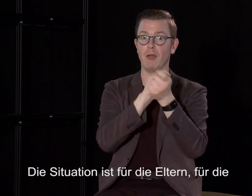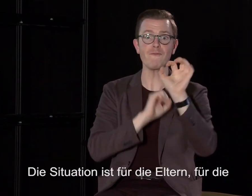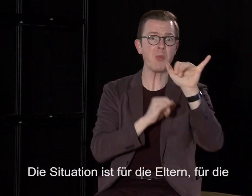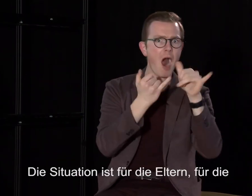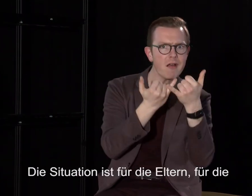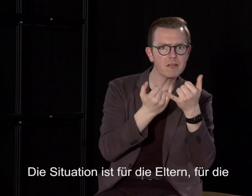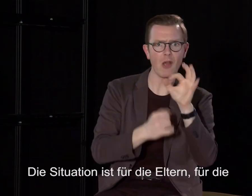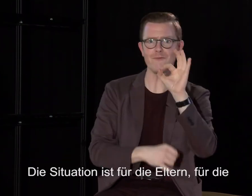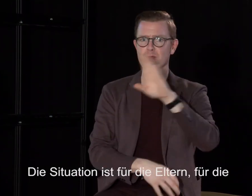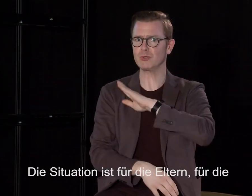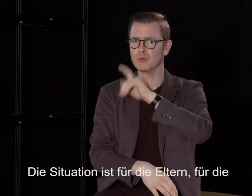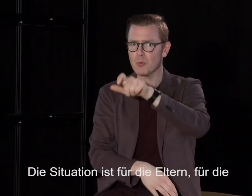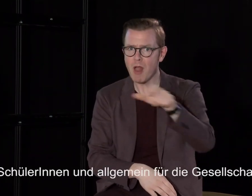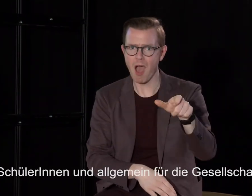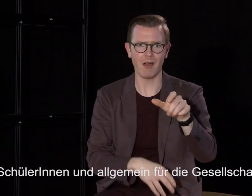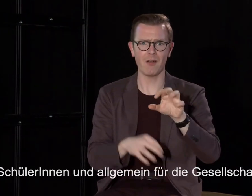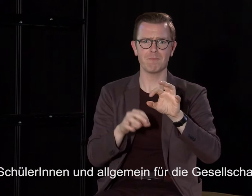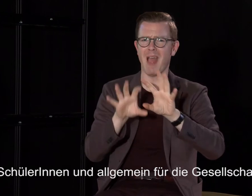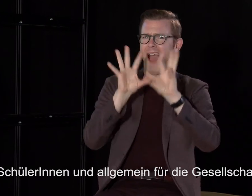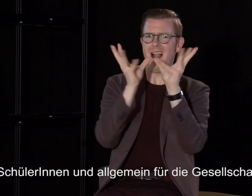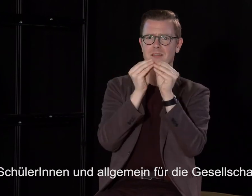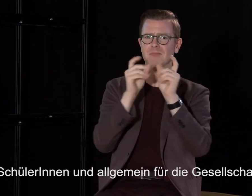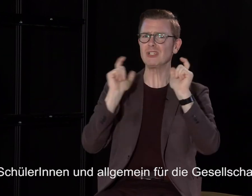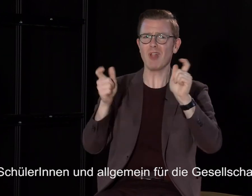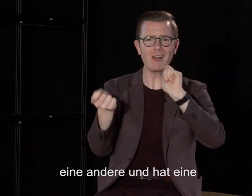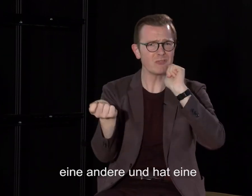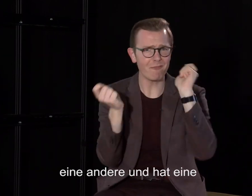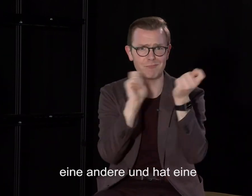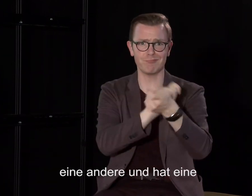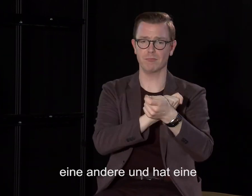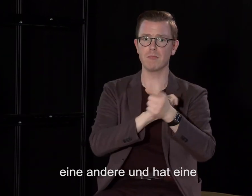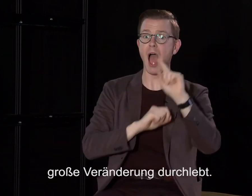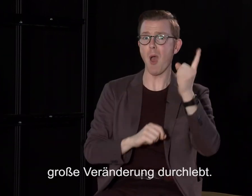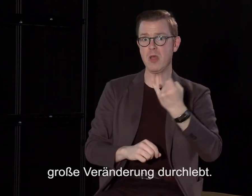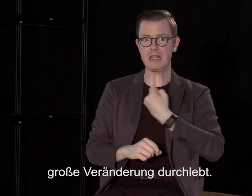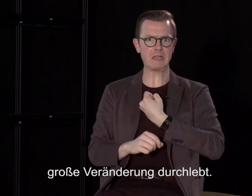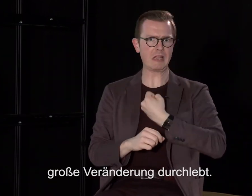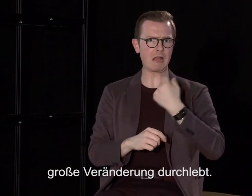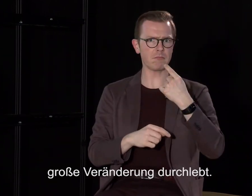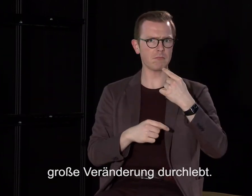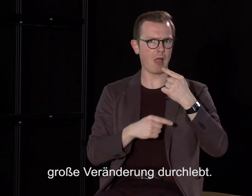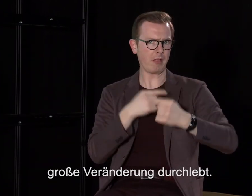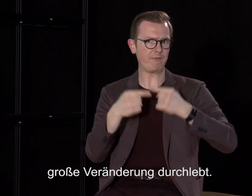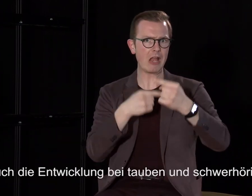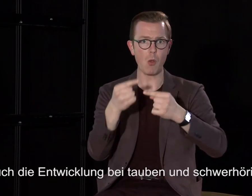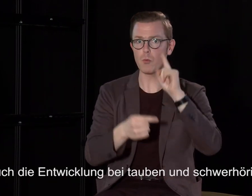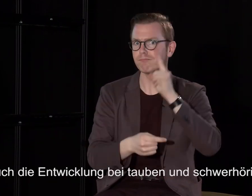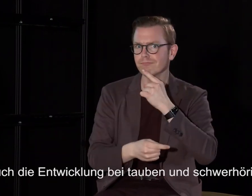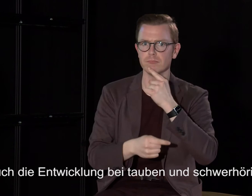verändert für die Eltern, für die Schüler. Allgemein, die Gesellschaft hat eine große Veränderung durchlebt. Und auch die Entwicklung